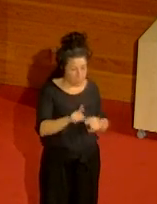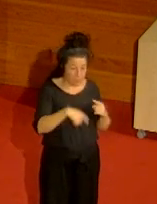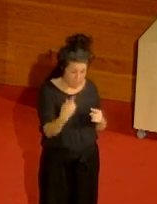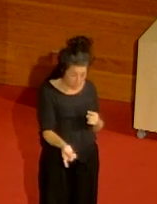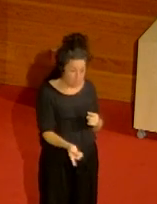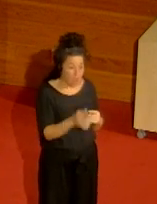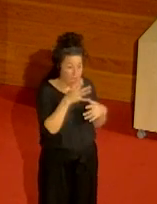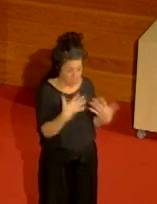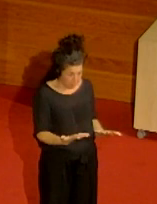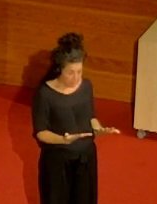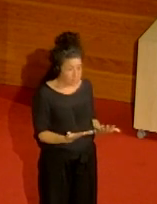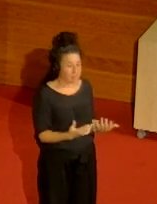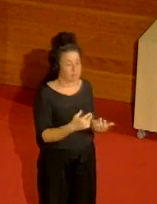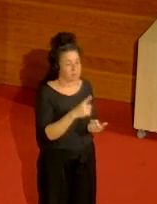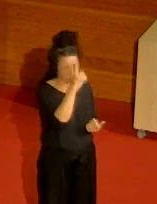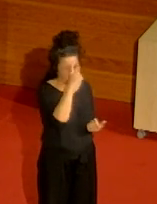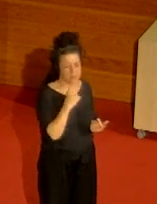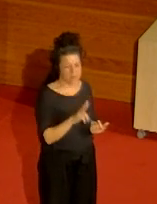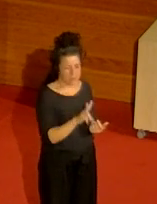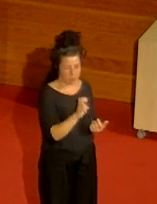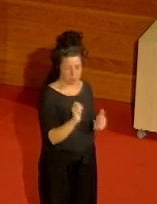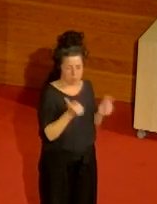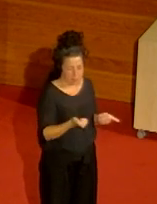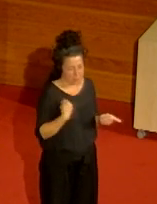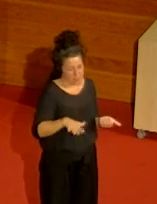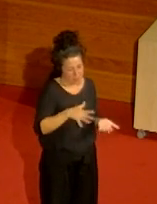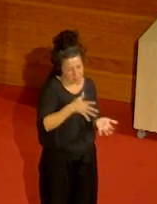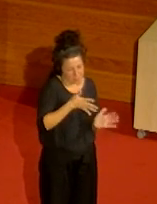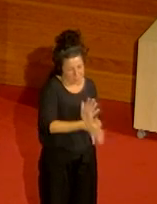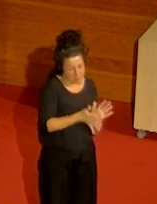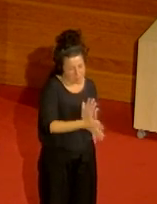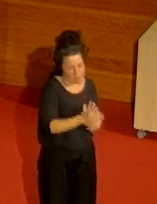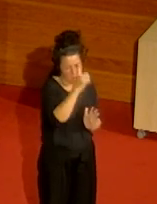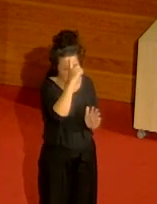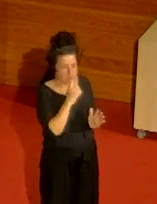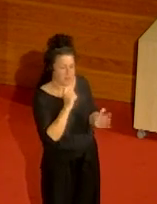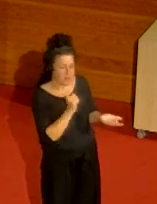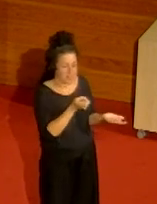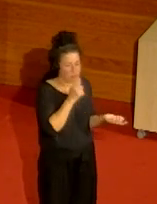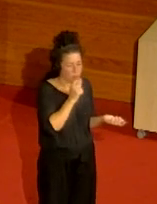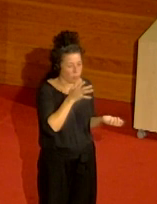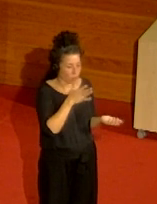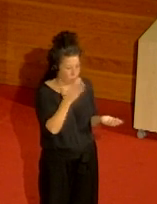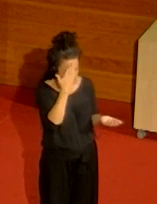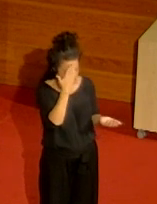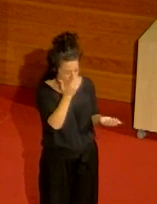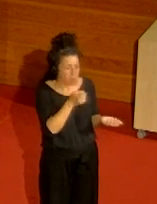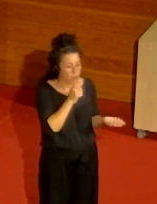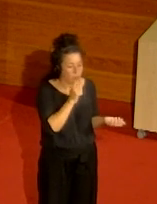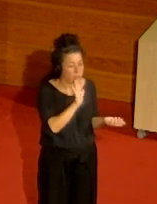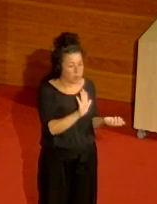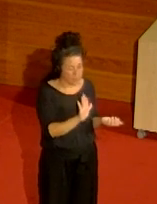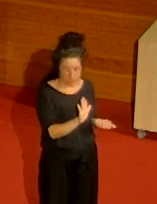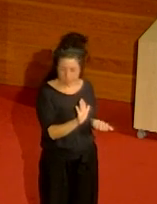que al principio les explicaba un poco de qué tipo Qué perfil predomina ahora en el país pero